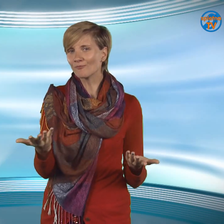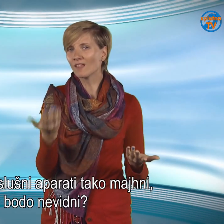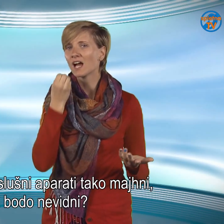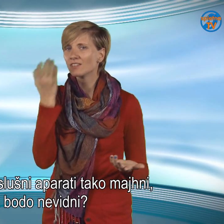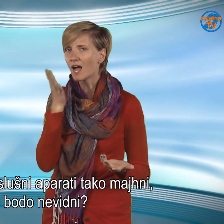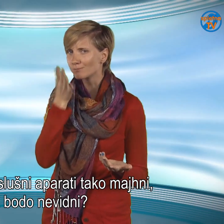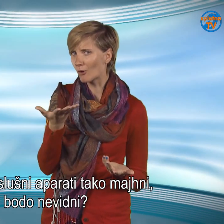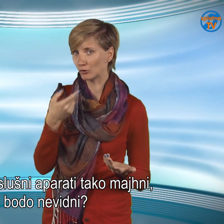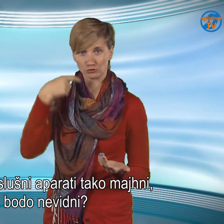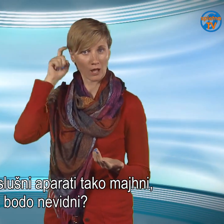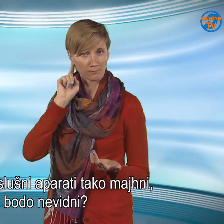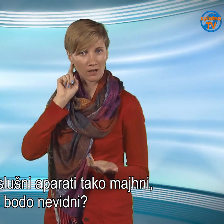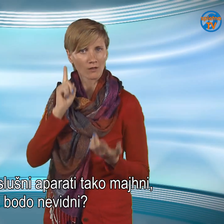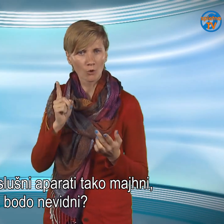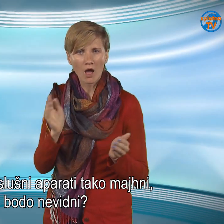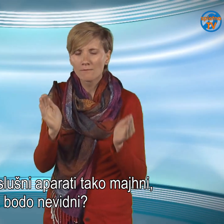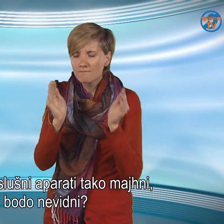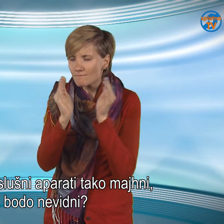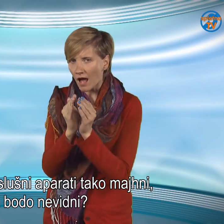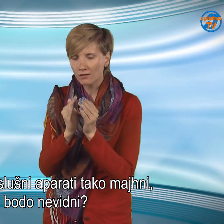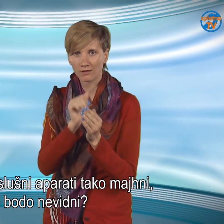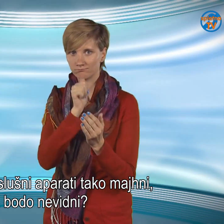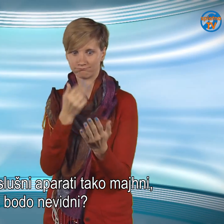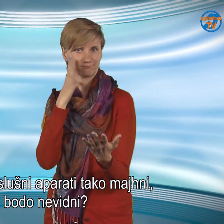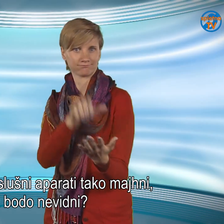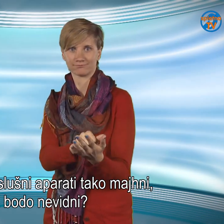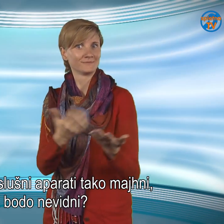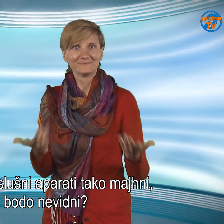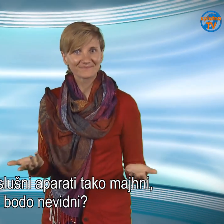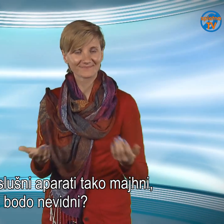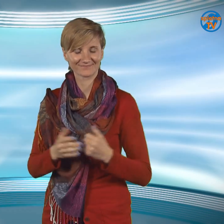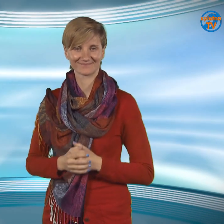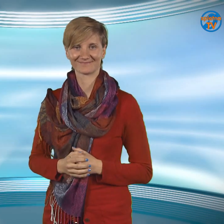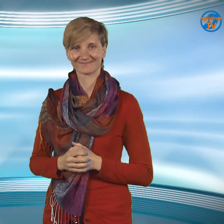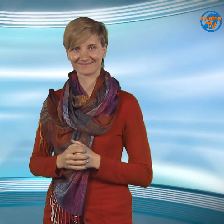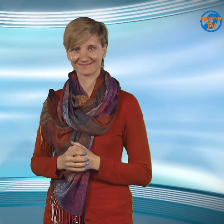In kdaj bodo slušni aparati tako majhni, da bodo nevidni?